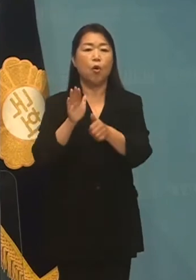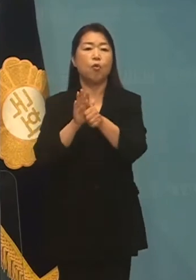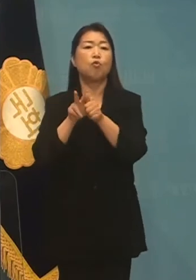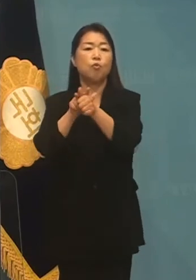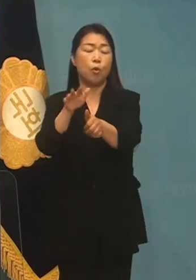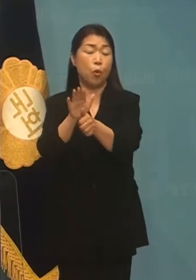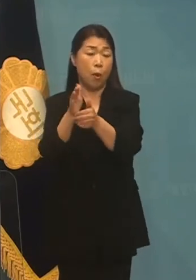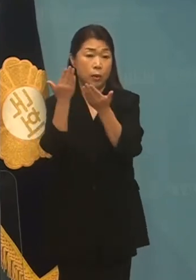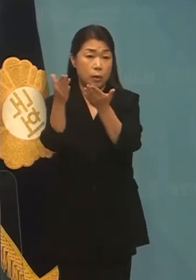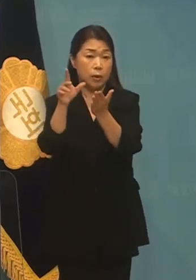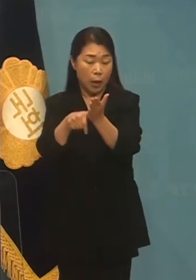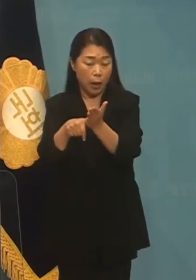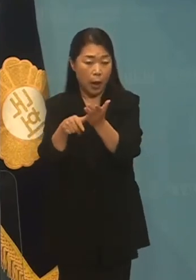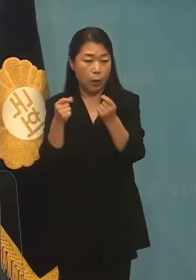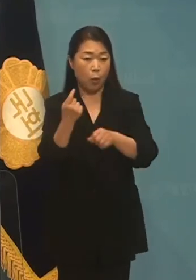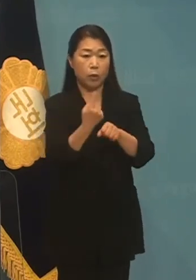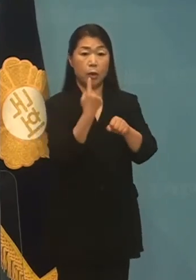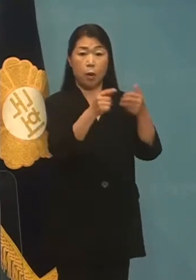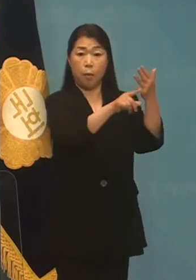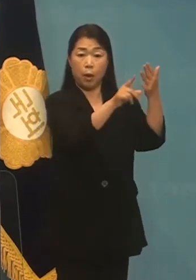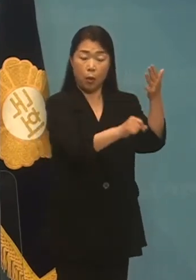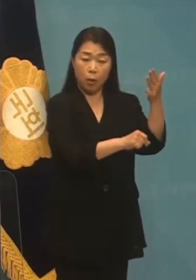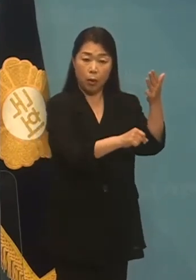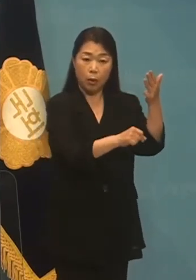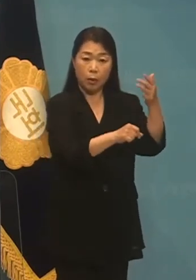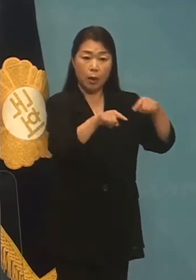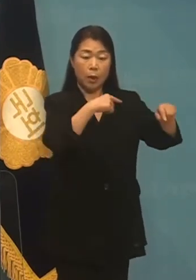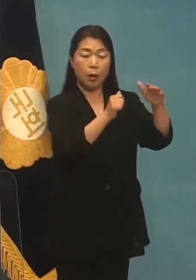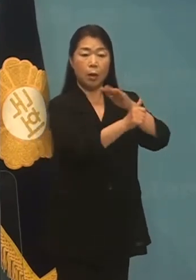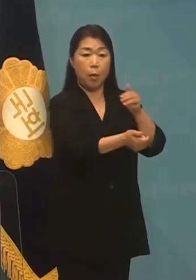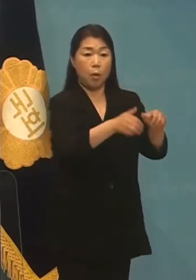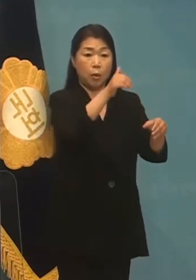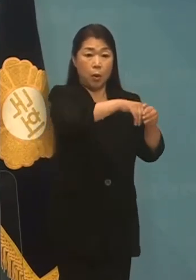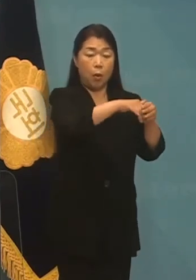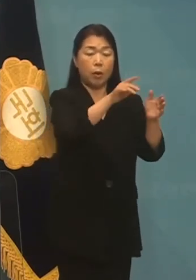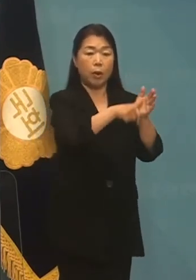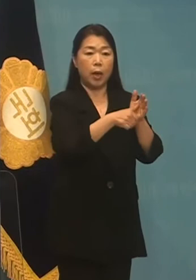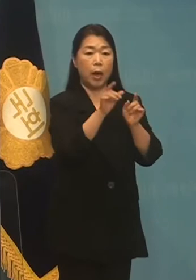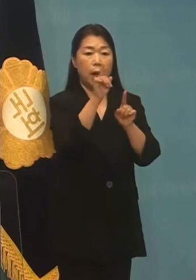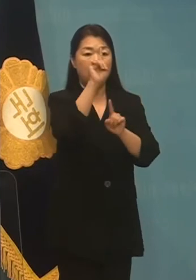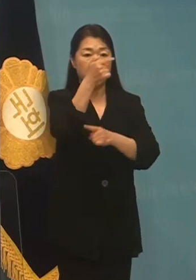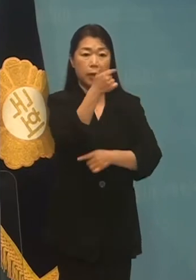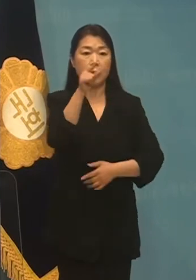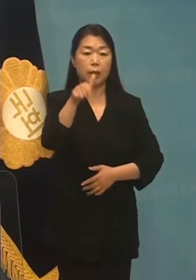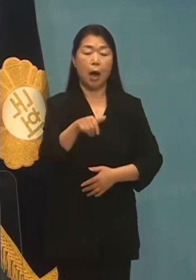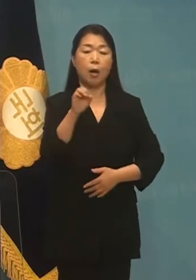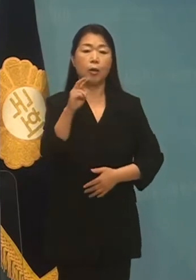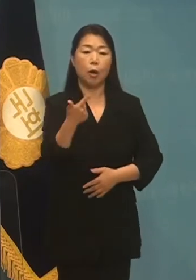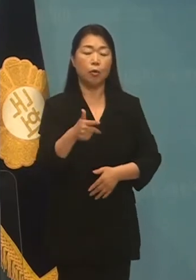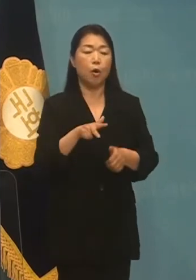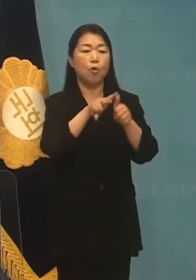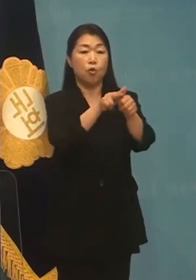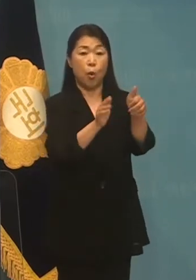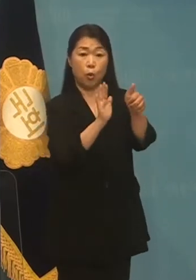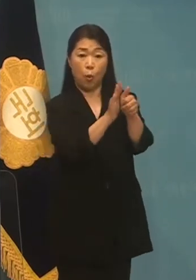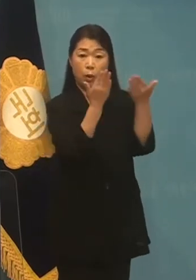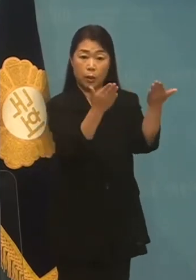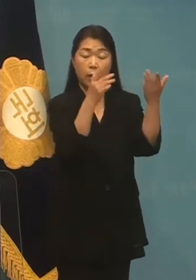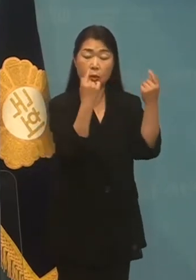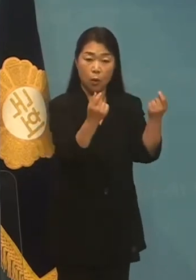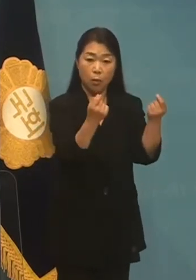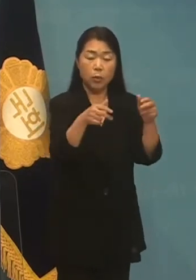도왔을 때나 지난해 8월 당대표 선거 당시 이낙연 후보님을 도왔을